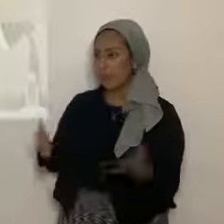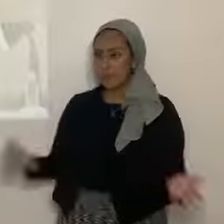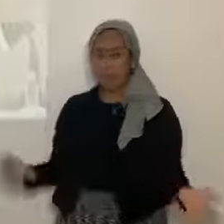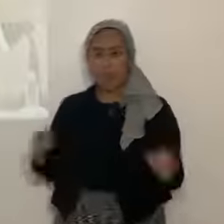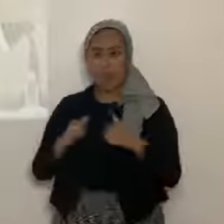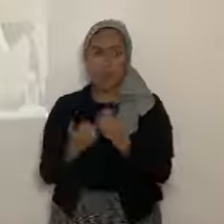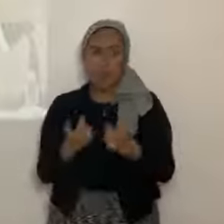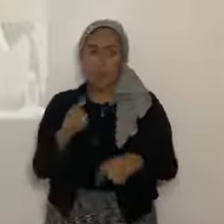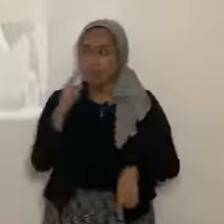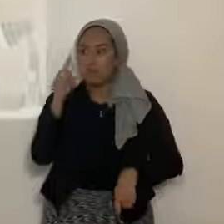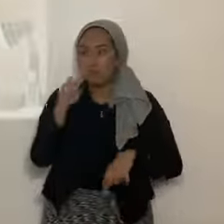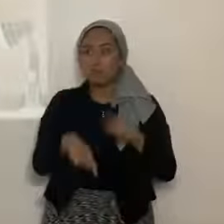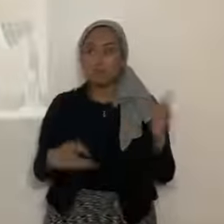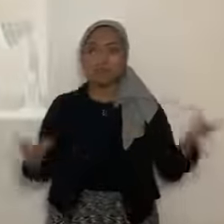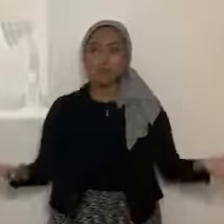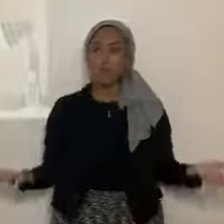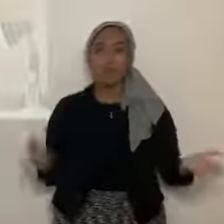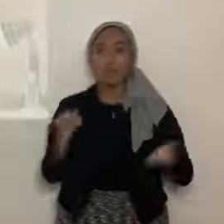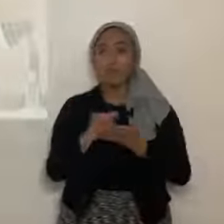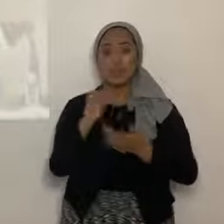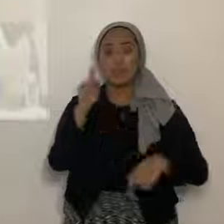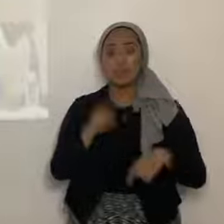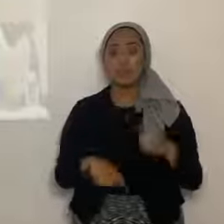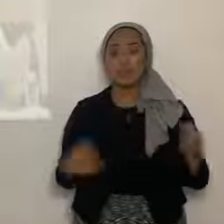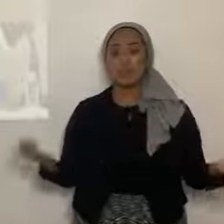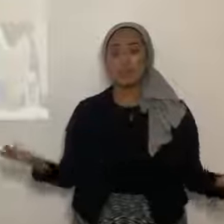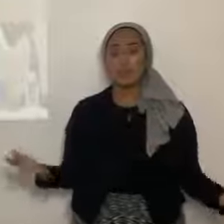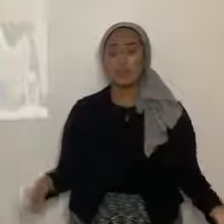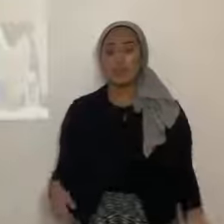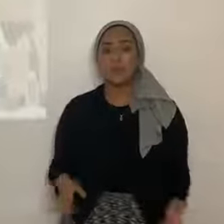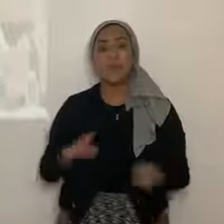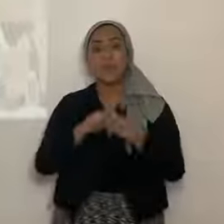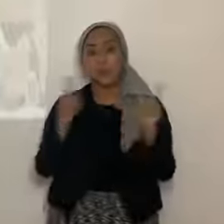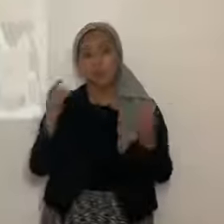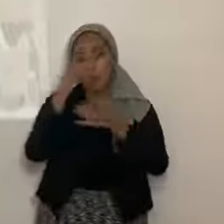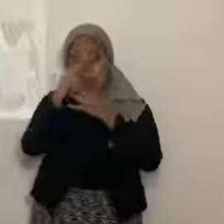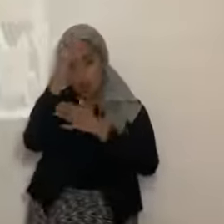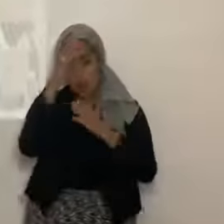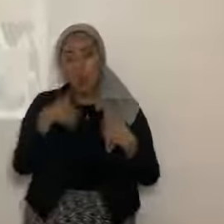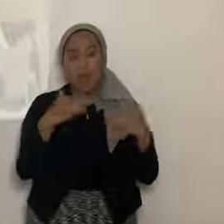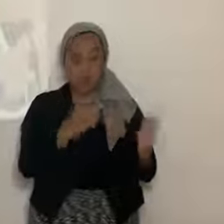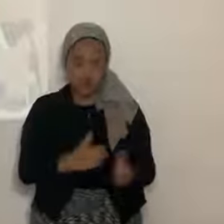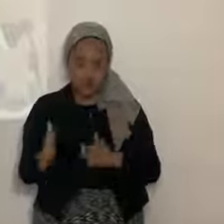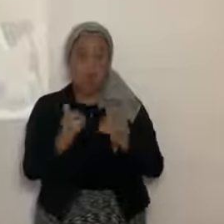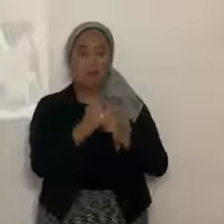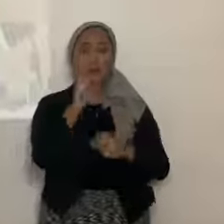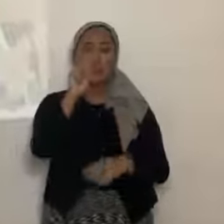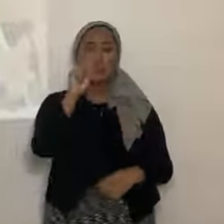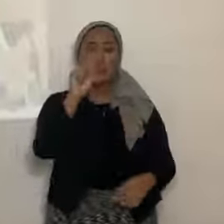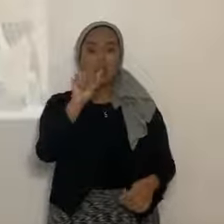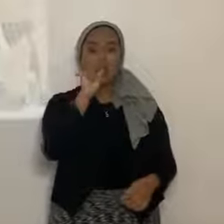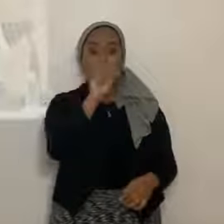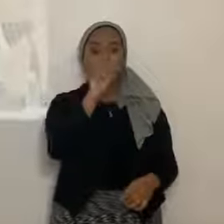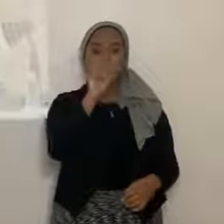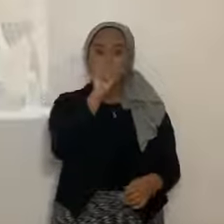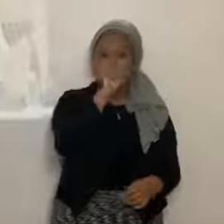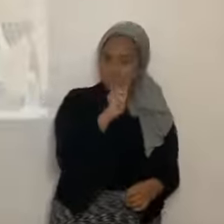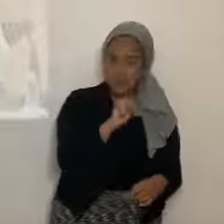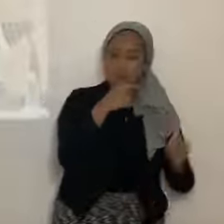puede. Es imposible eso. Pero el Eterno aquí tenía un plan con Naamán, ¿sí? ¿De acuerdo? Y entonces,